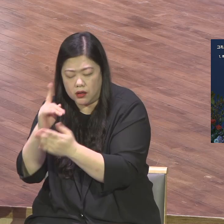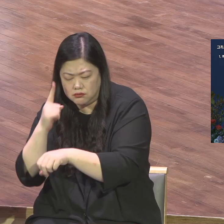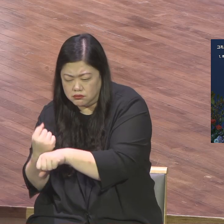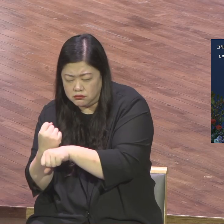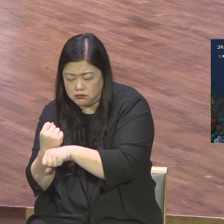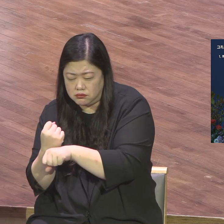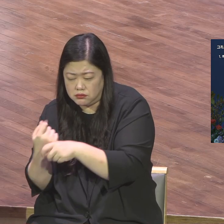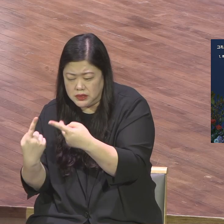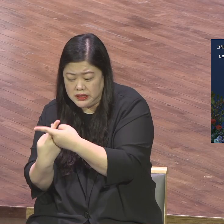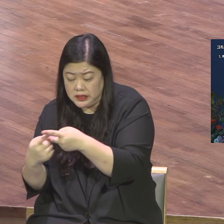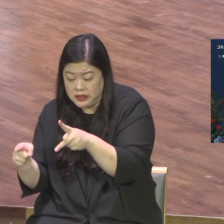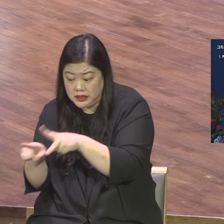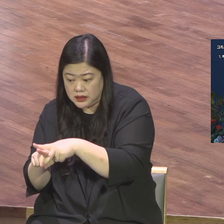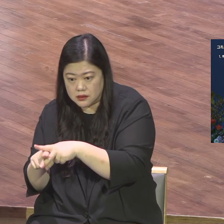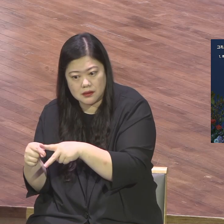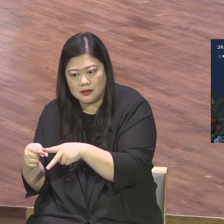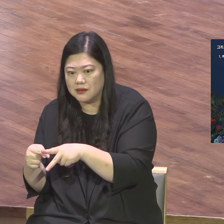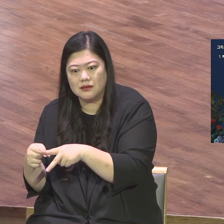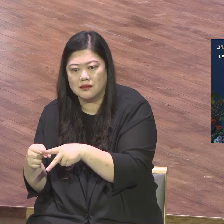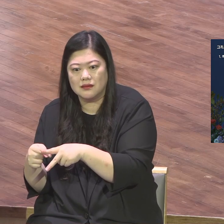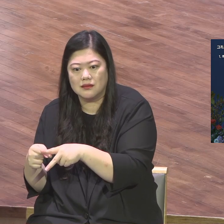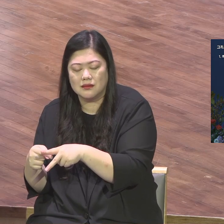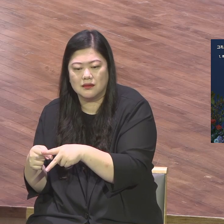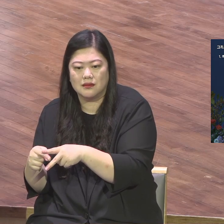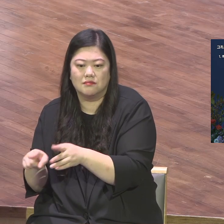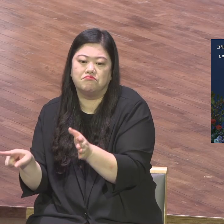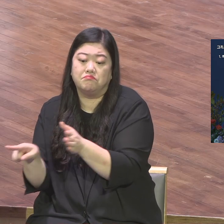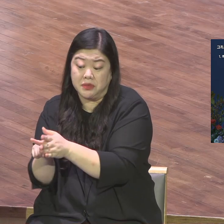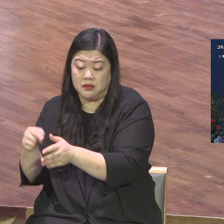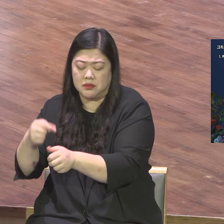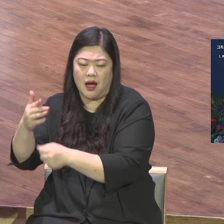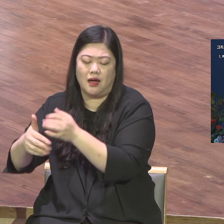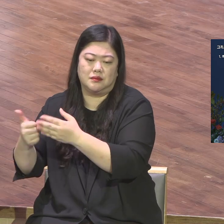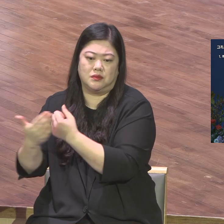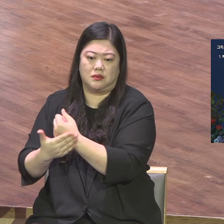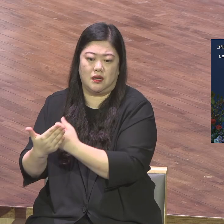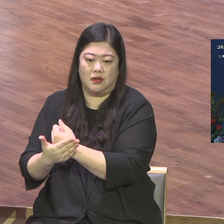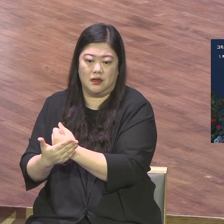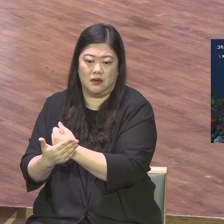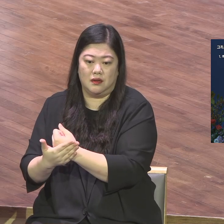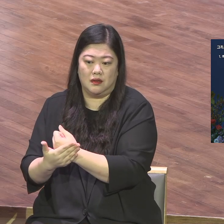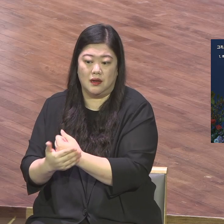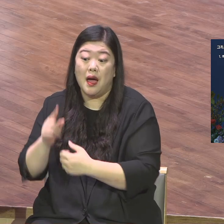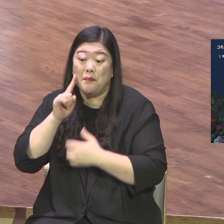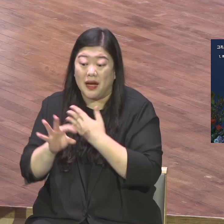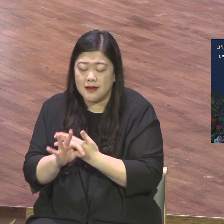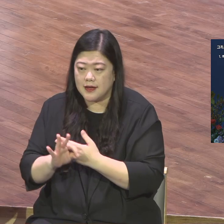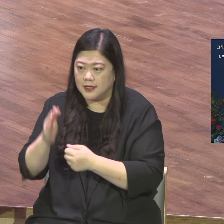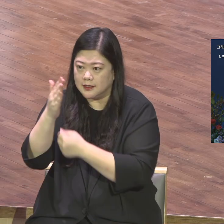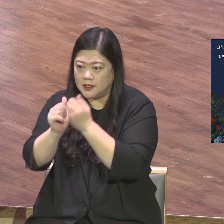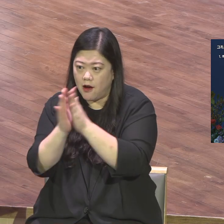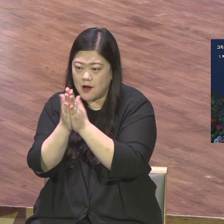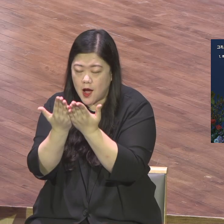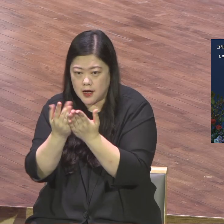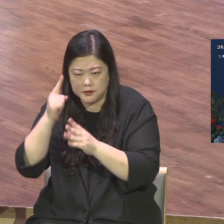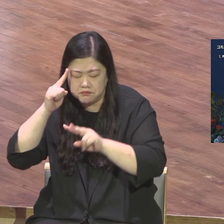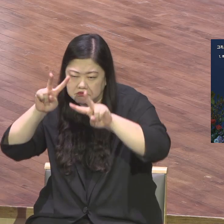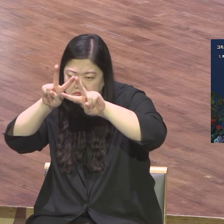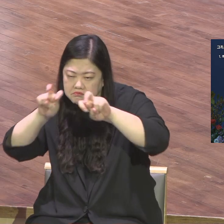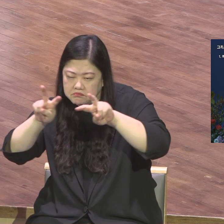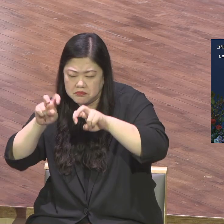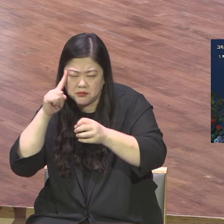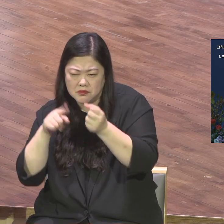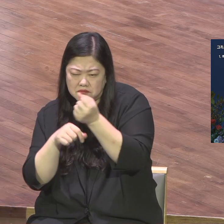그냥 허전하게 왔다가 허전하게 하나도 못 얻어먹고 돌아가니까 다음에 올 마음이 있겠어요? 없지요. 아이고